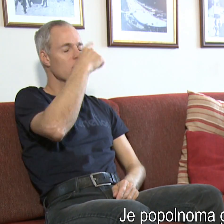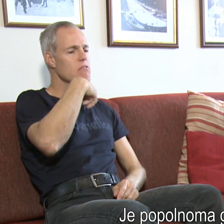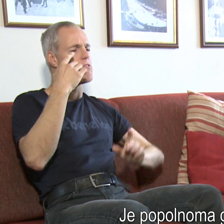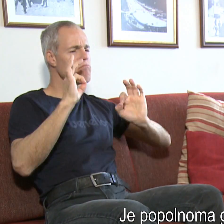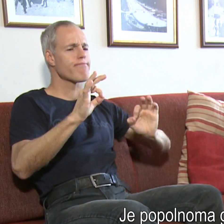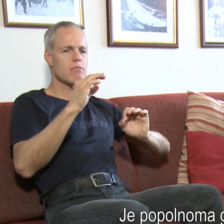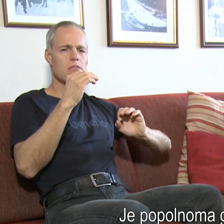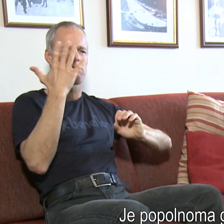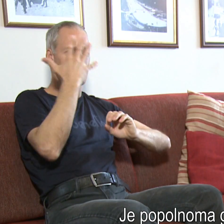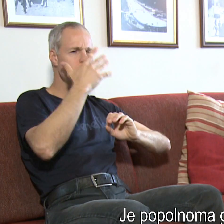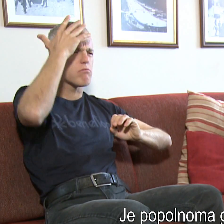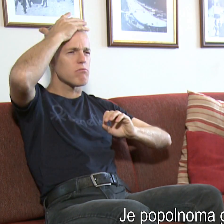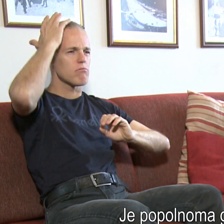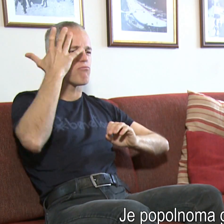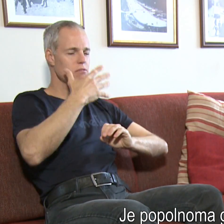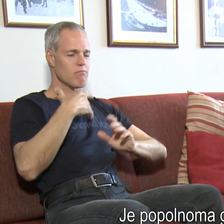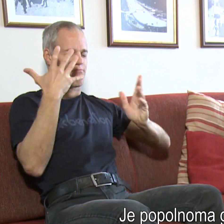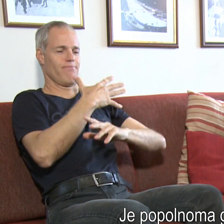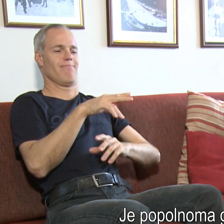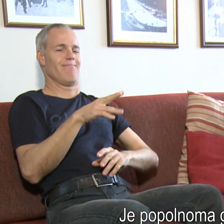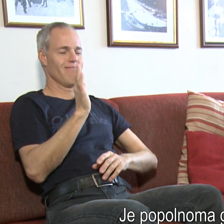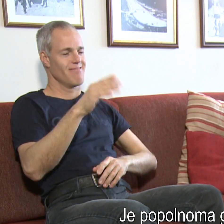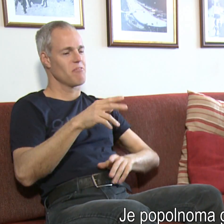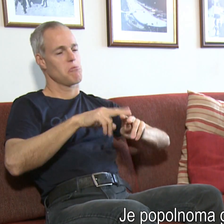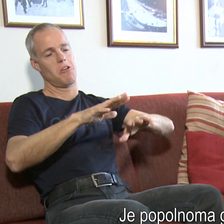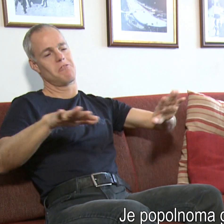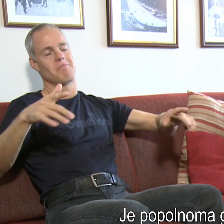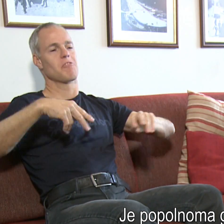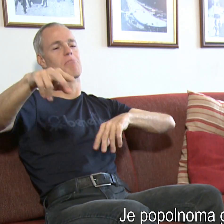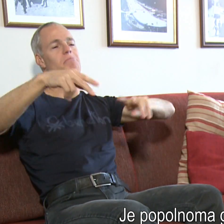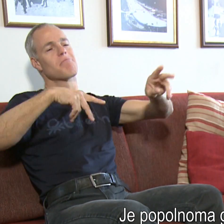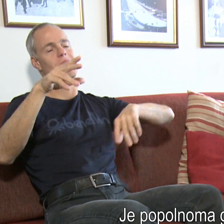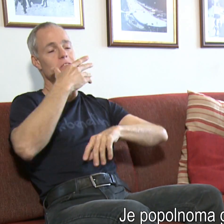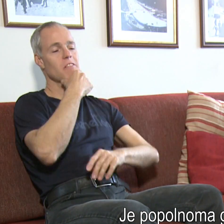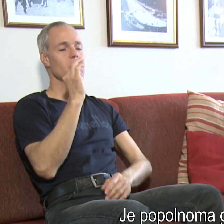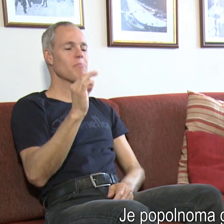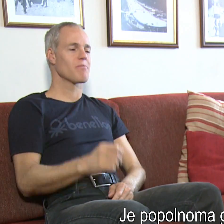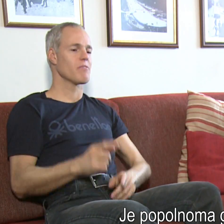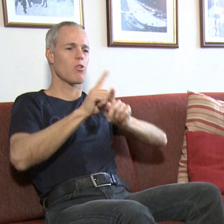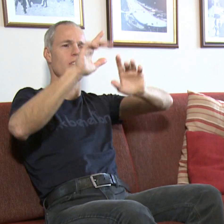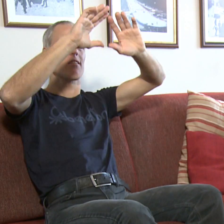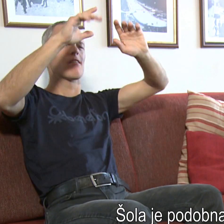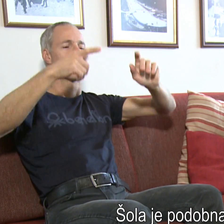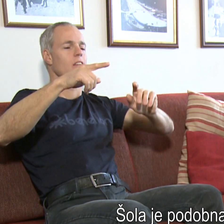oder spielt Tempo oder wie auch immer. Aber einfach, wir können es kontrollieren, wir scheinen es eigentlich auch reinleiten.